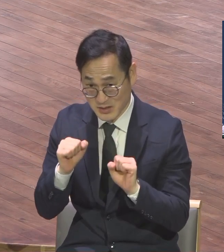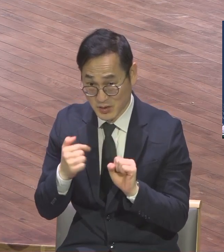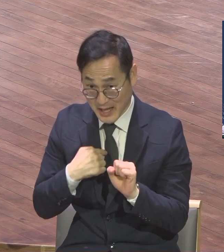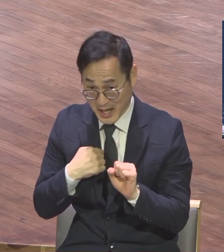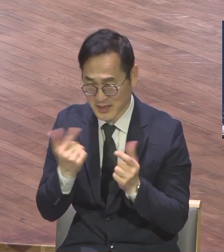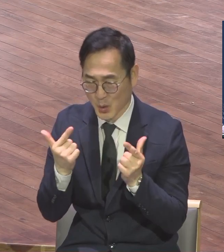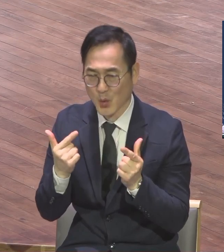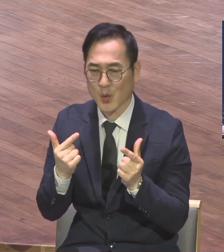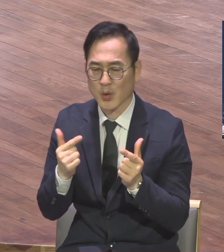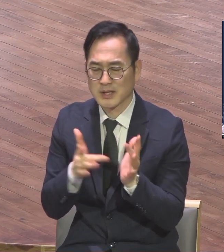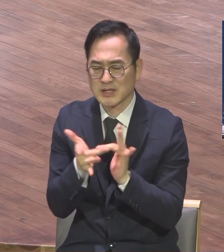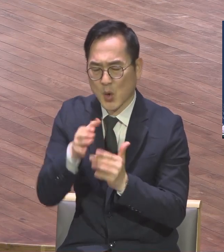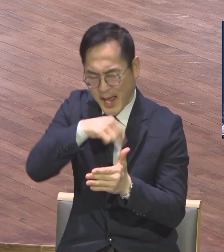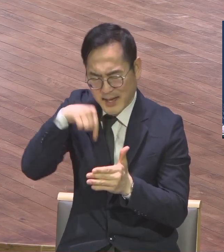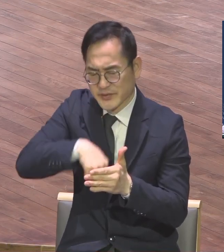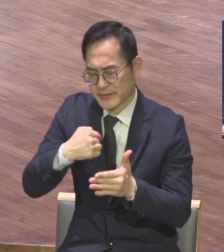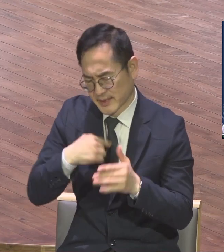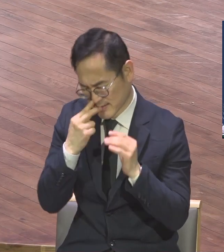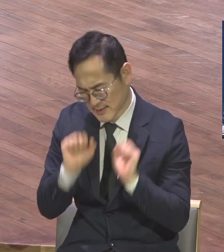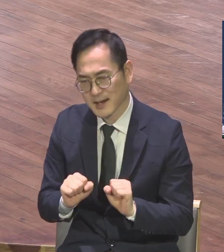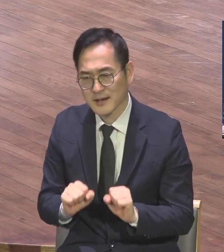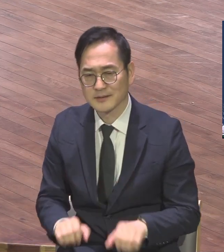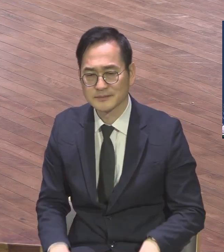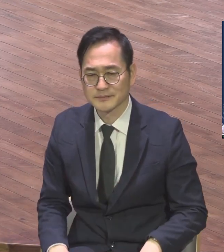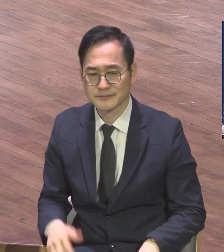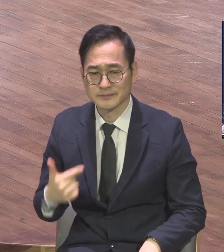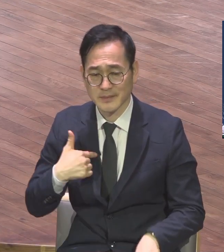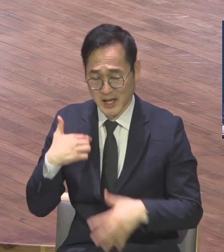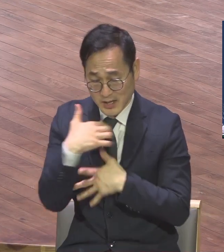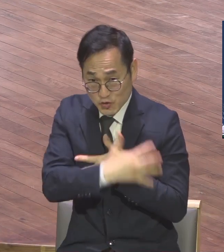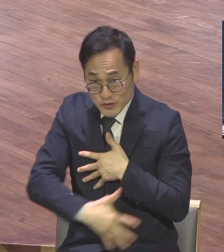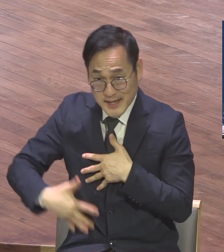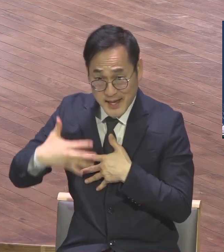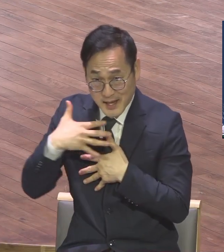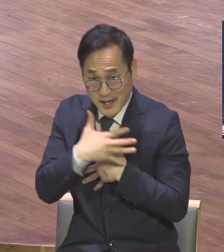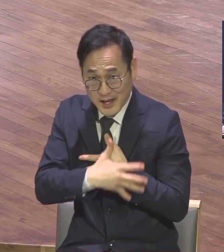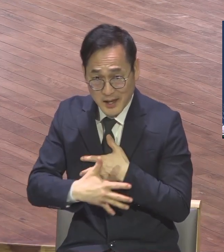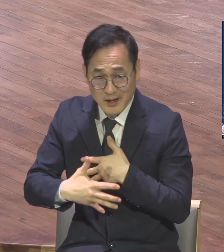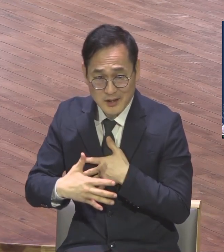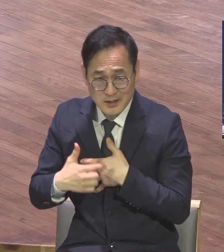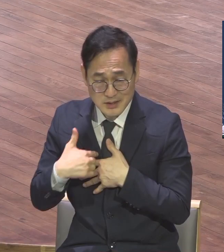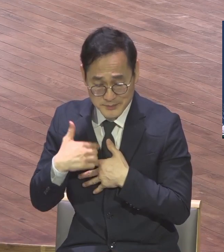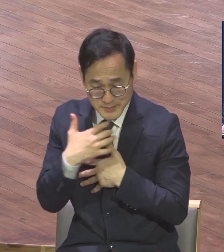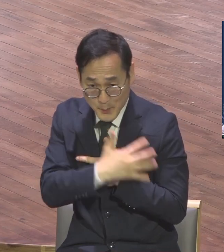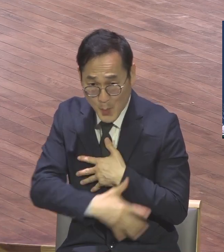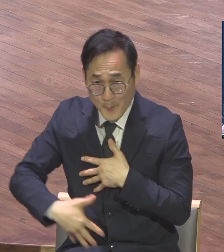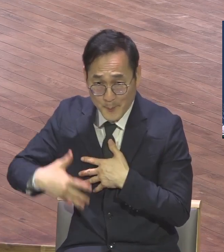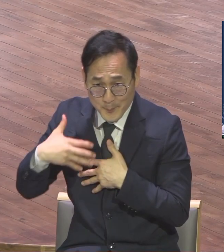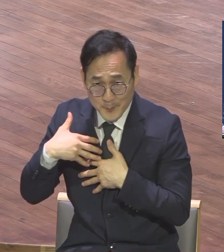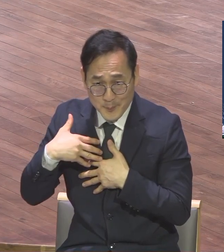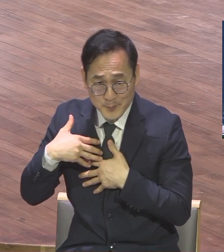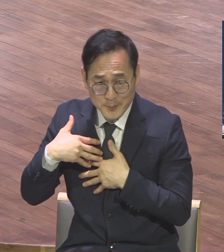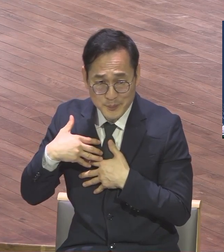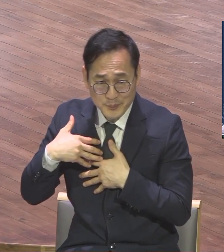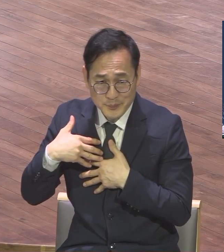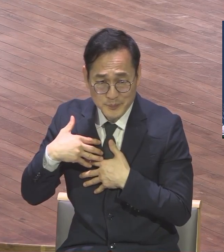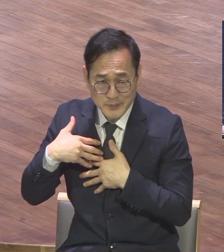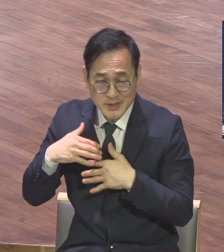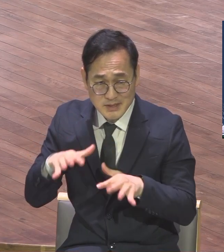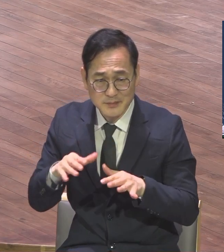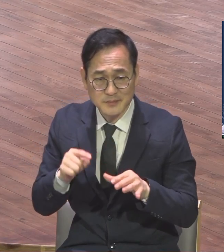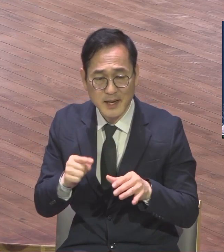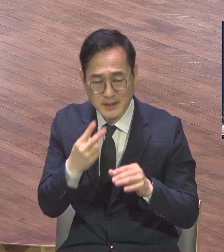사신 것이라. 이제 내가 육체 가운데 사는 것은 나를 위하여 자기 몸을